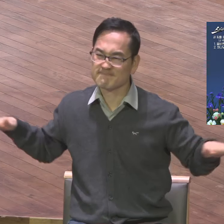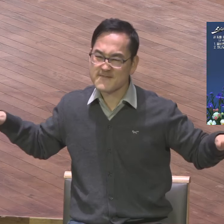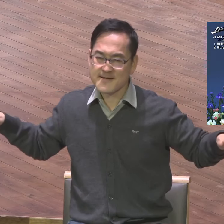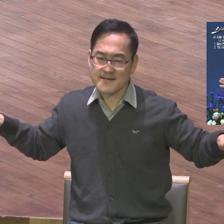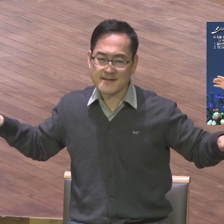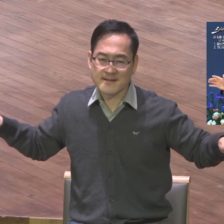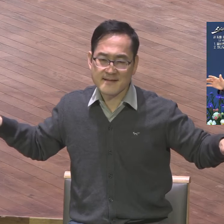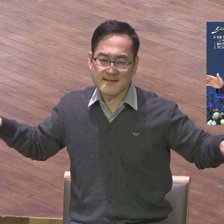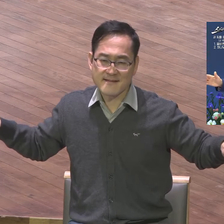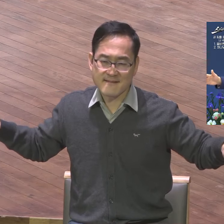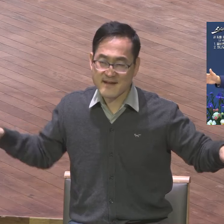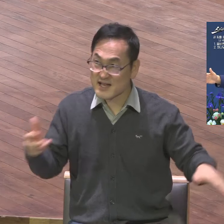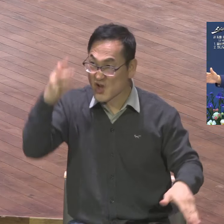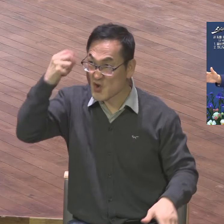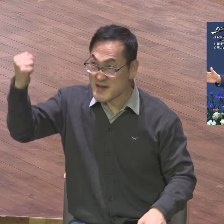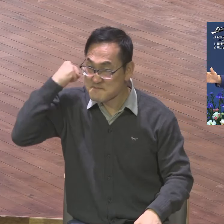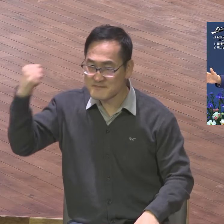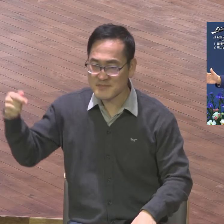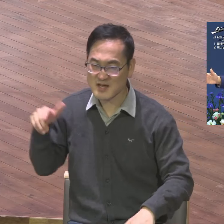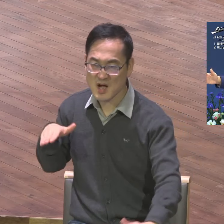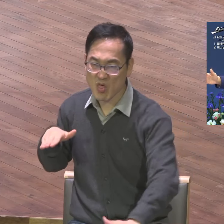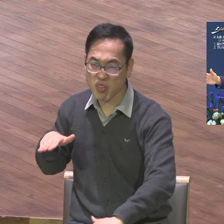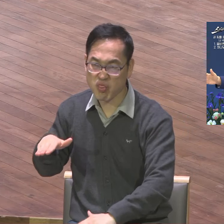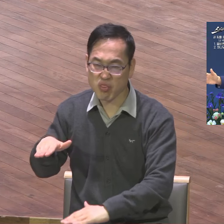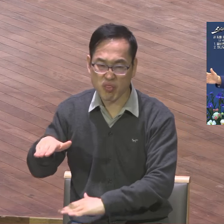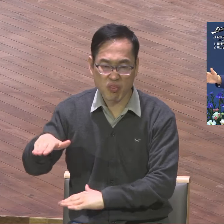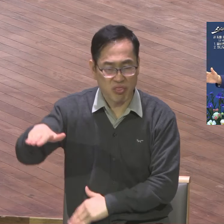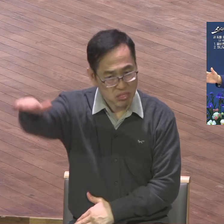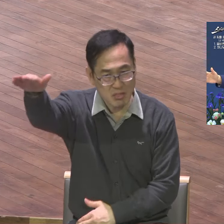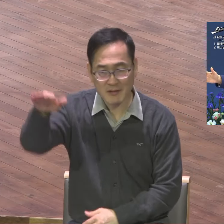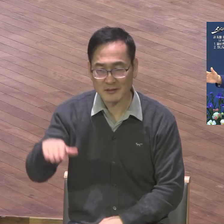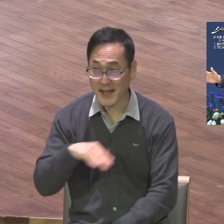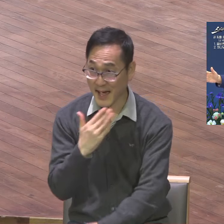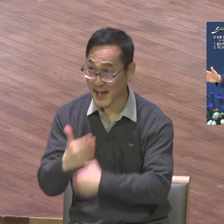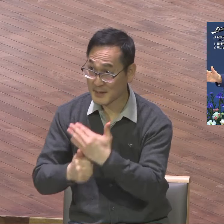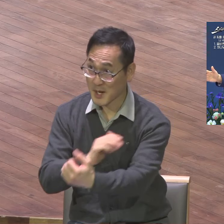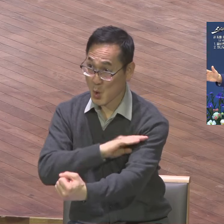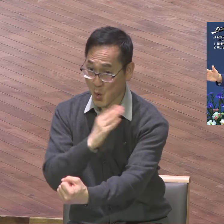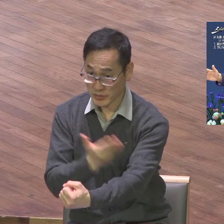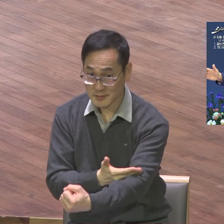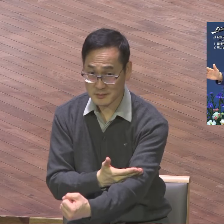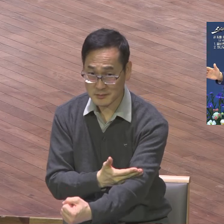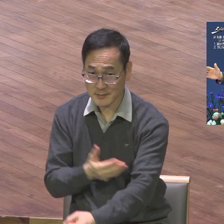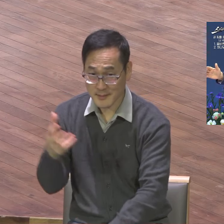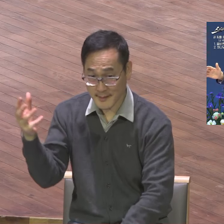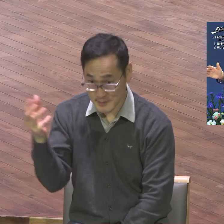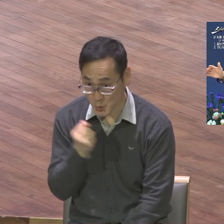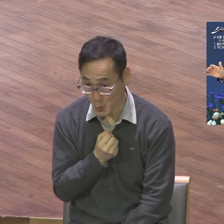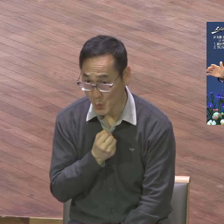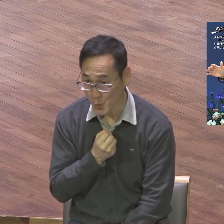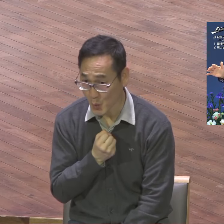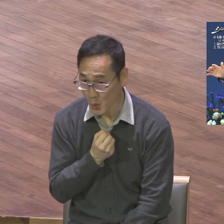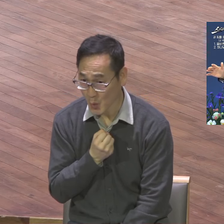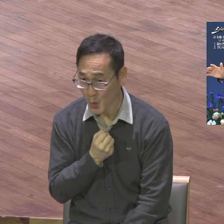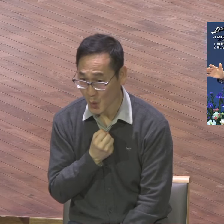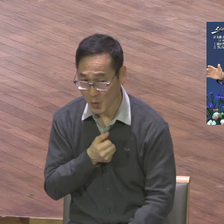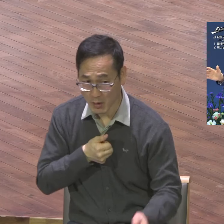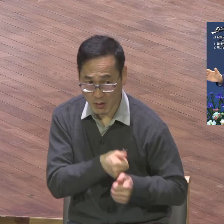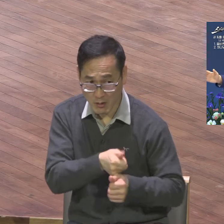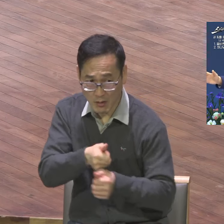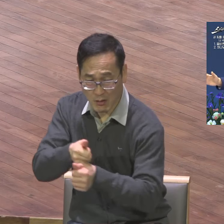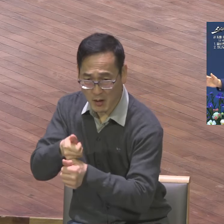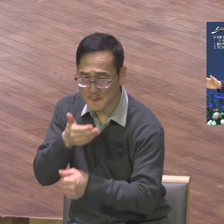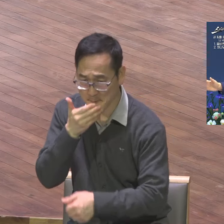날개를 쫙 펴고 하나님의 권능을 입은 자의 삶을 살아야 돼요.